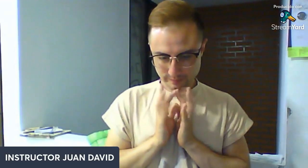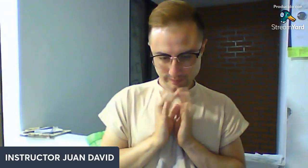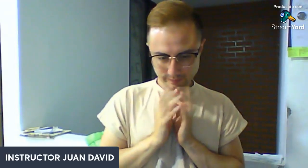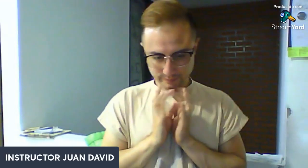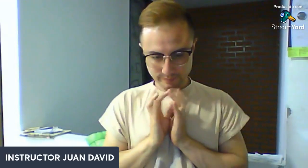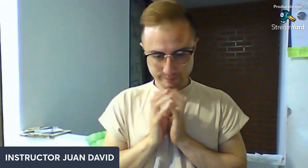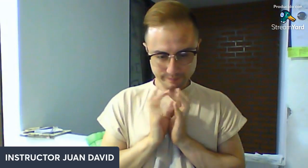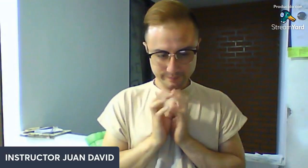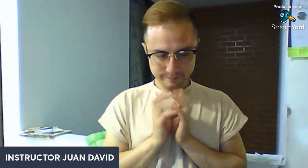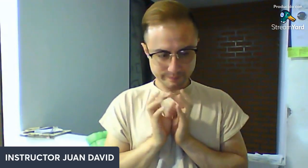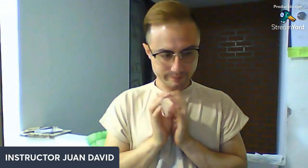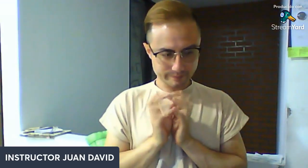Bueno.